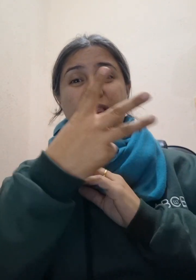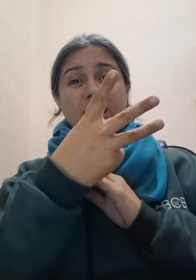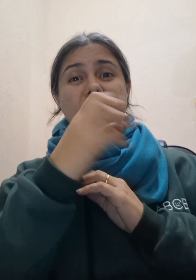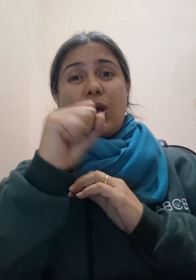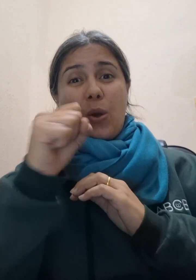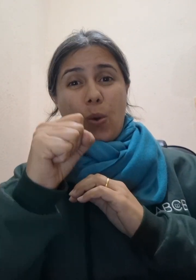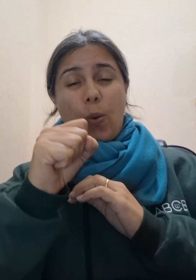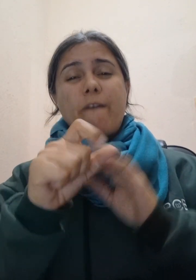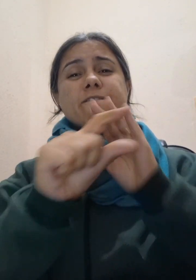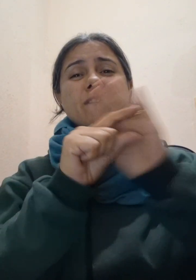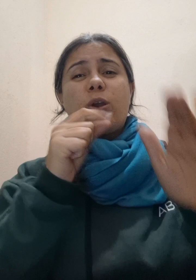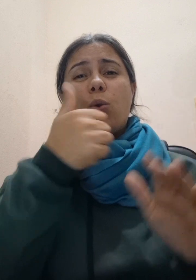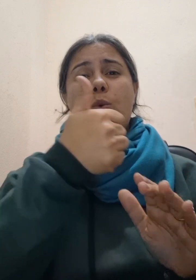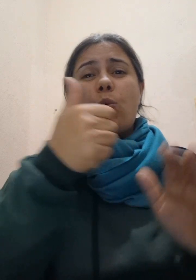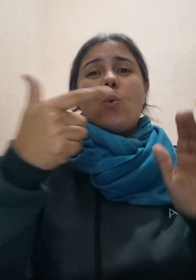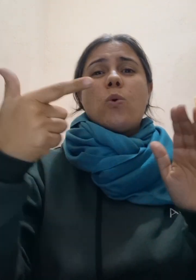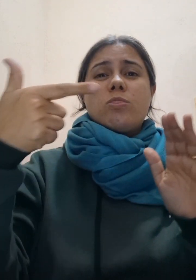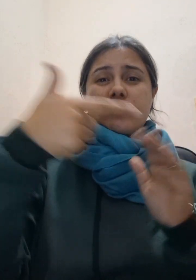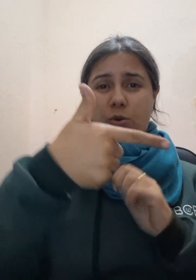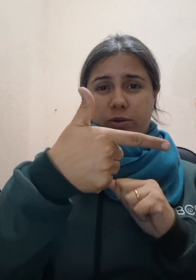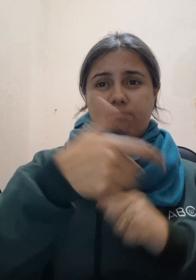Percebendo, reconhecendo a soberania de Deus.